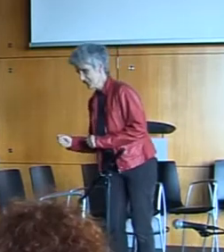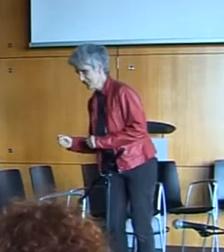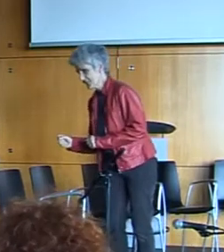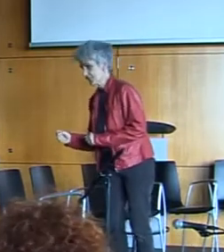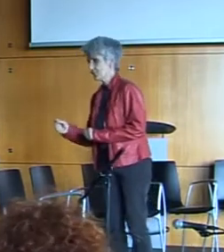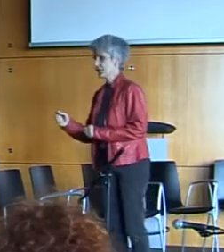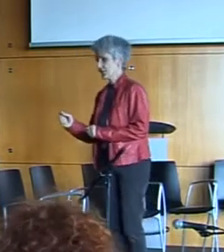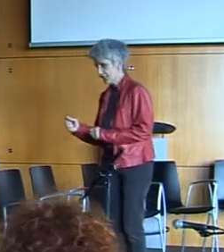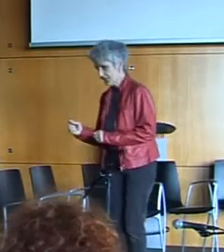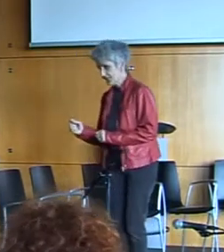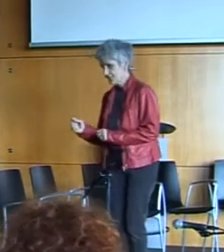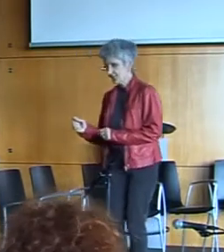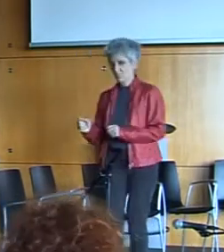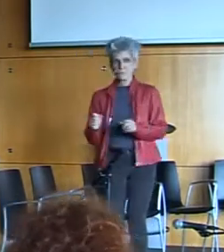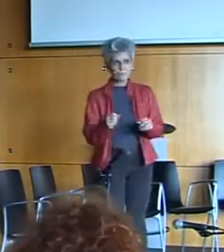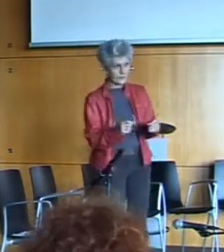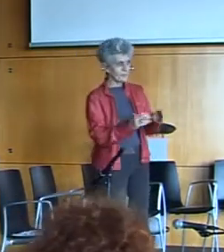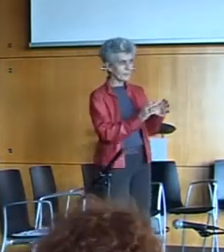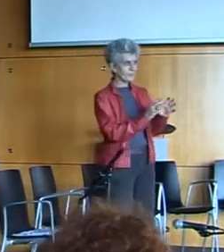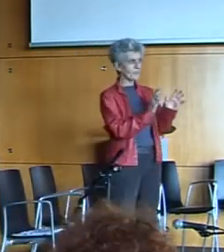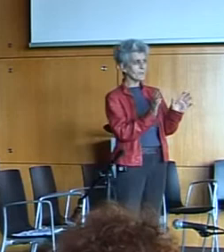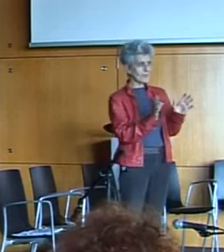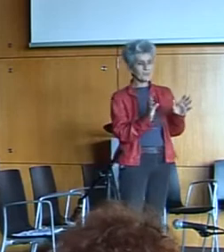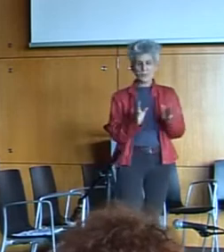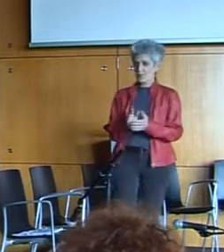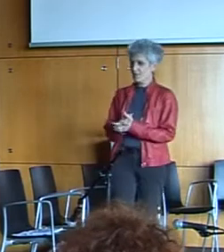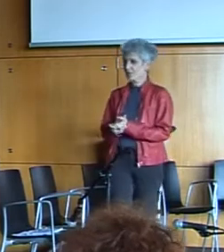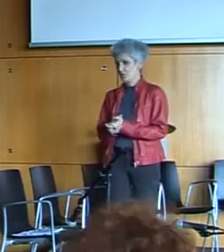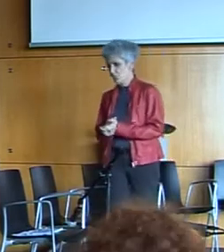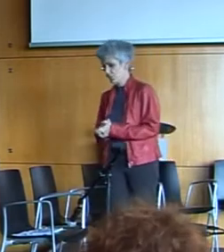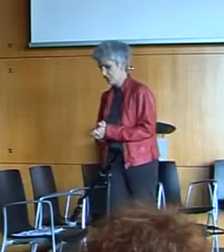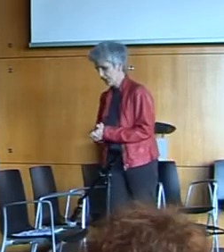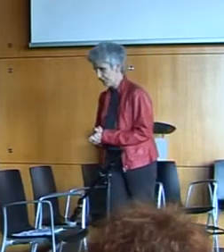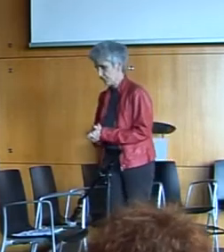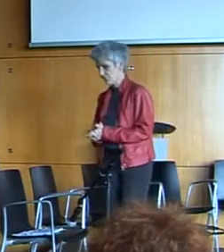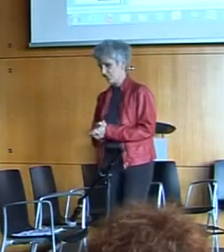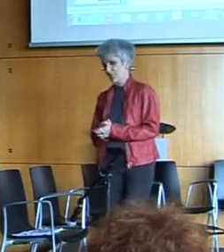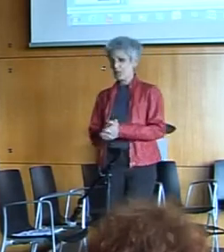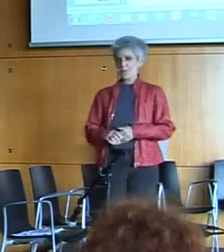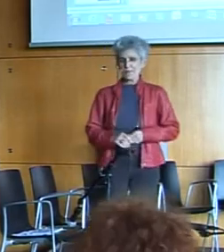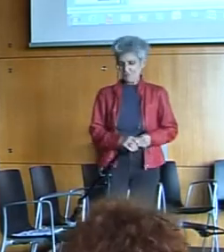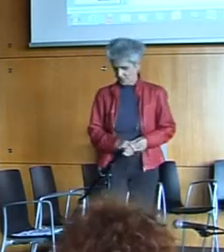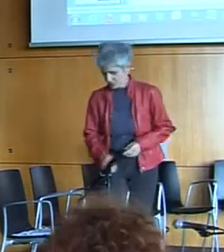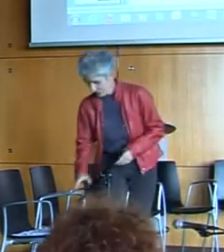Maria? Nachdem ich keine Kärntnerin bin, finde ich mich nicht ganz zurecht. Jetzt musst du mir helfen.